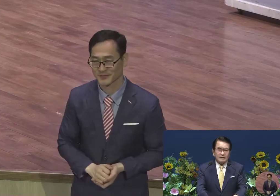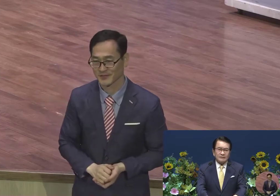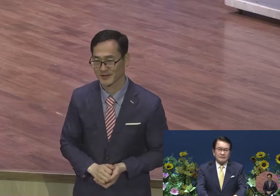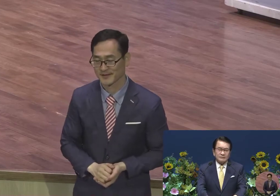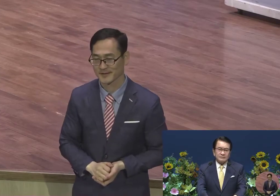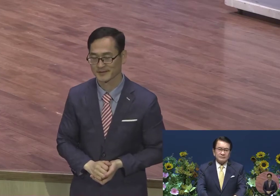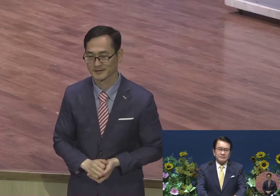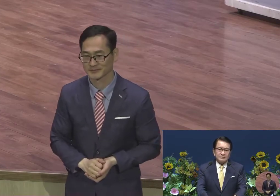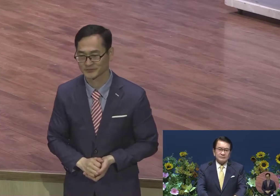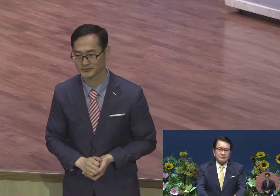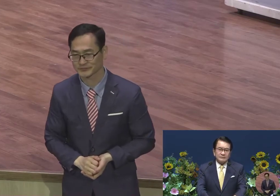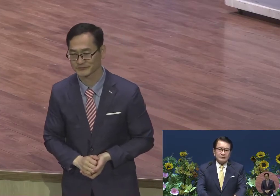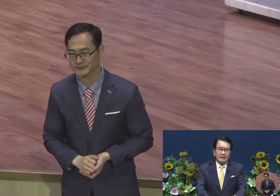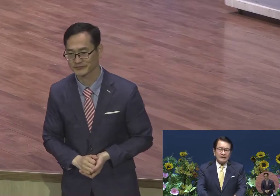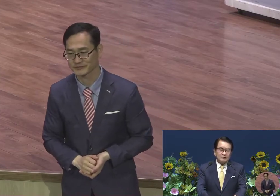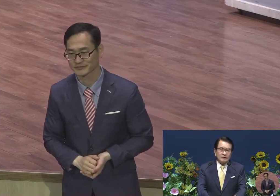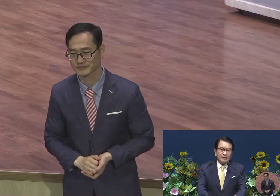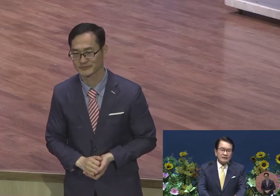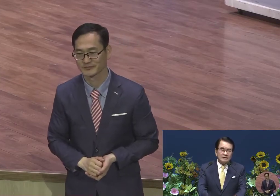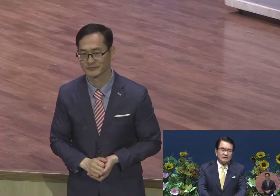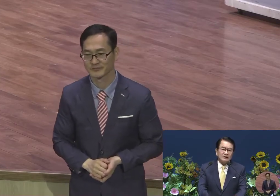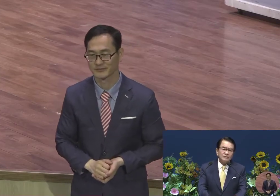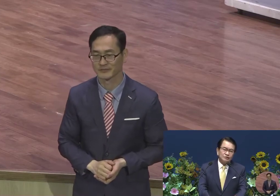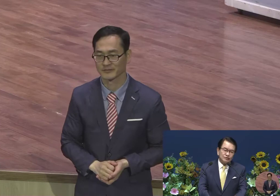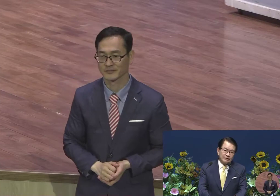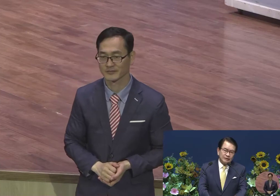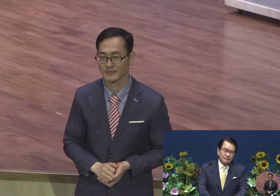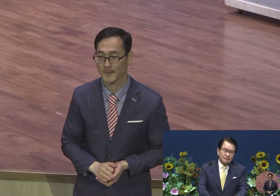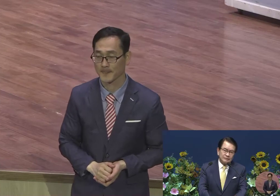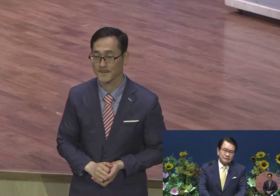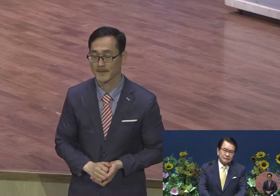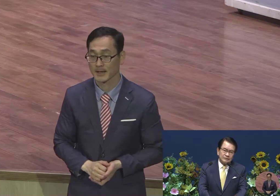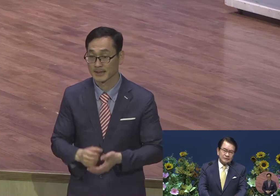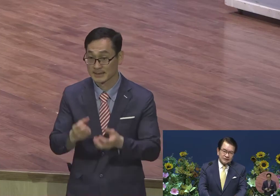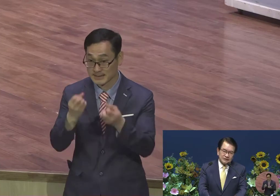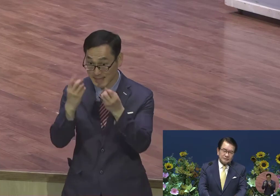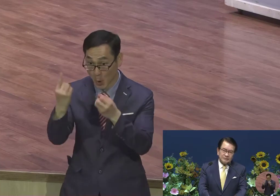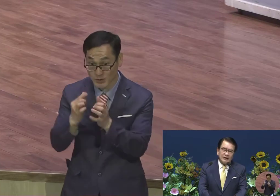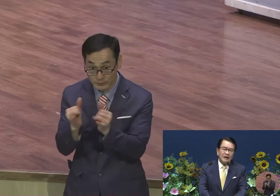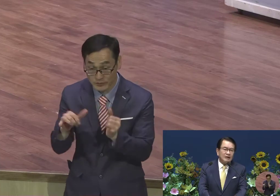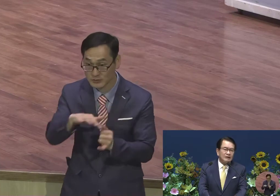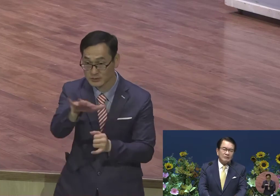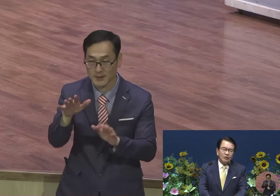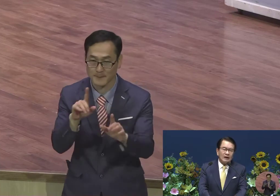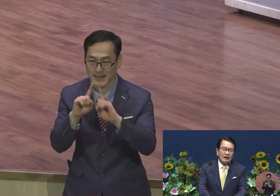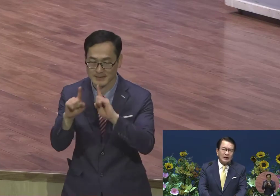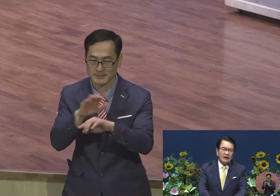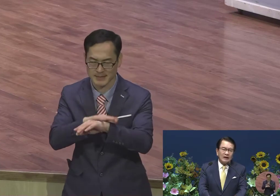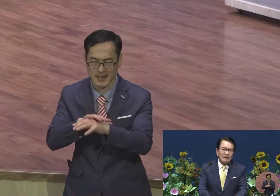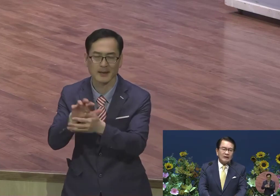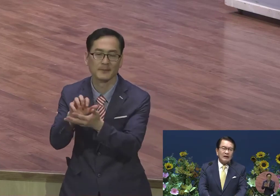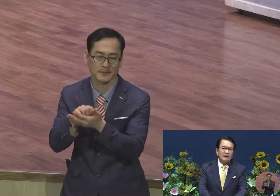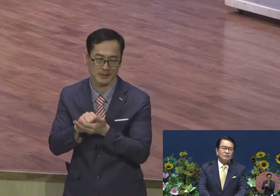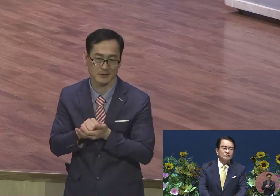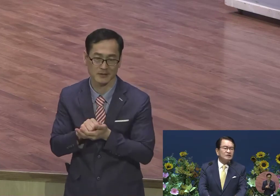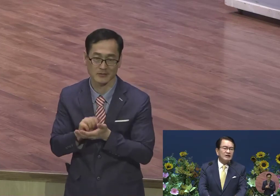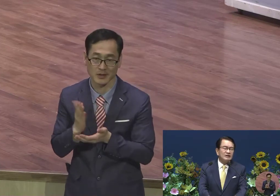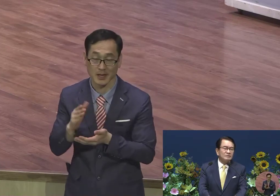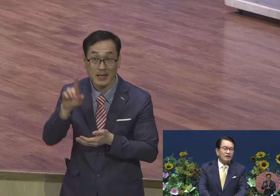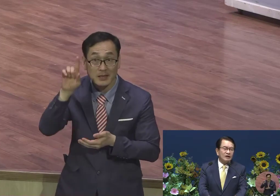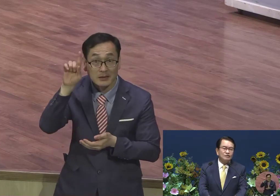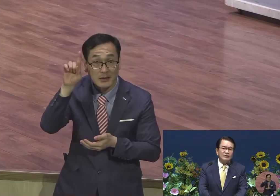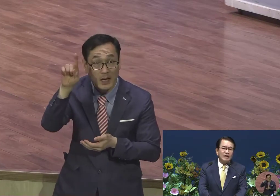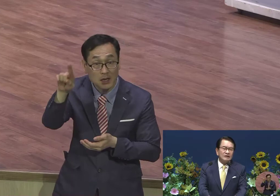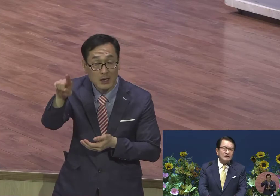특별히 말씀을 받는 지금이 중요해요 지금 내일을 몰라 내일이 무슨